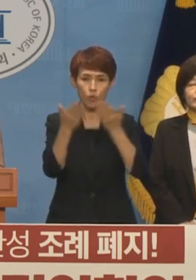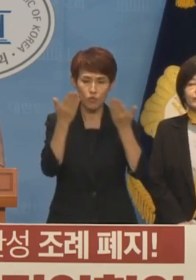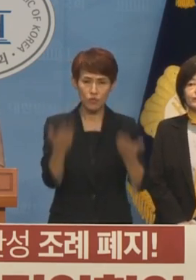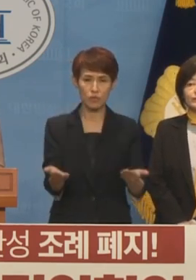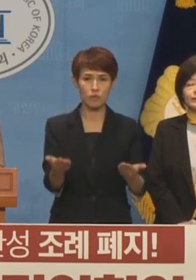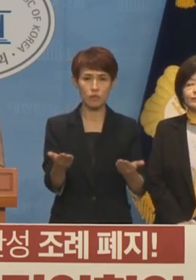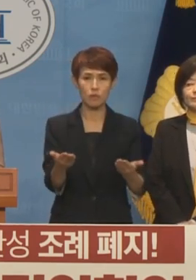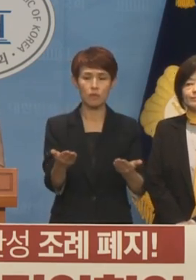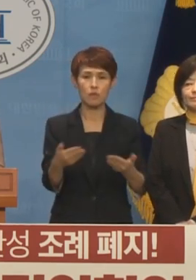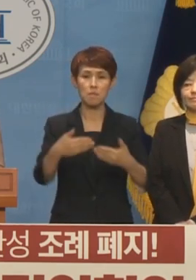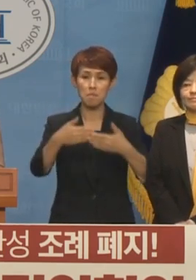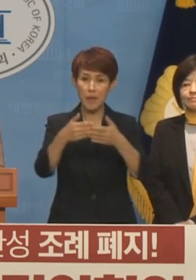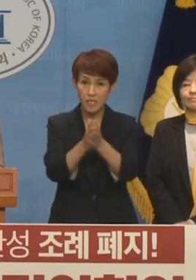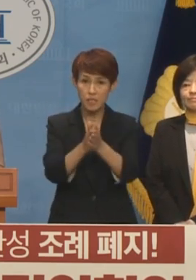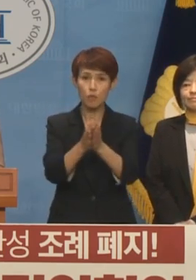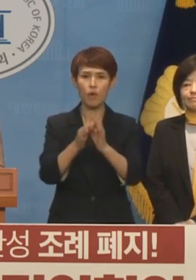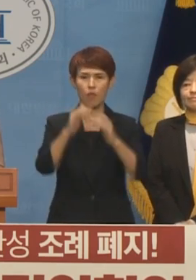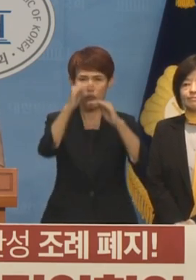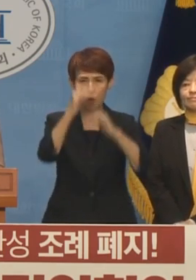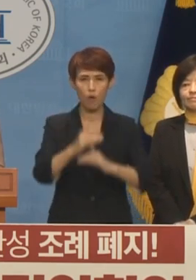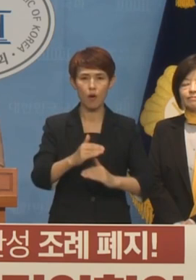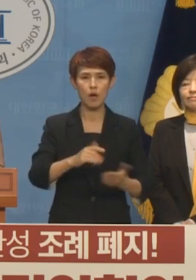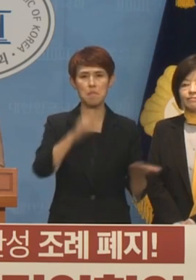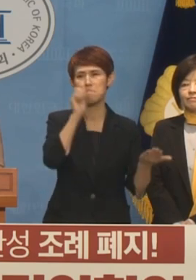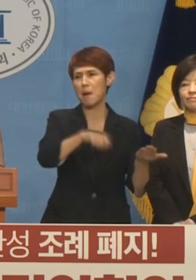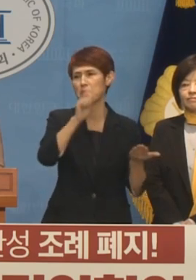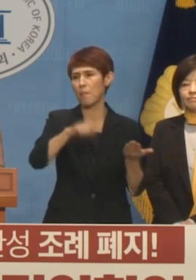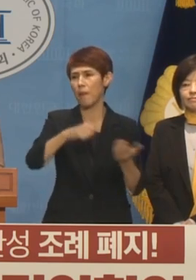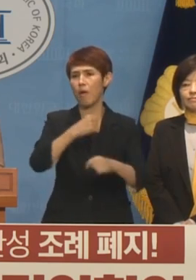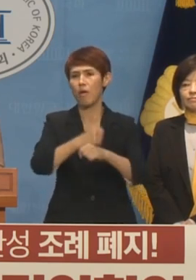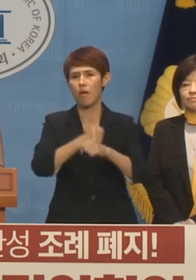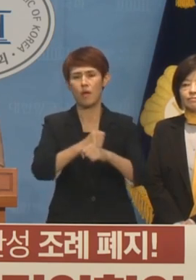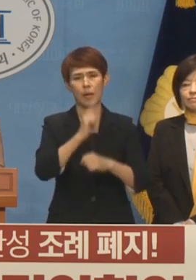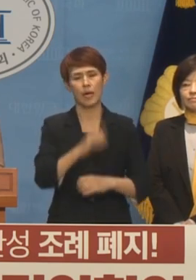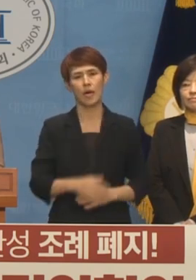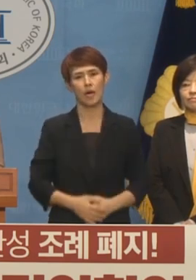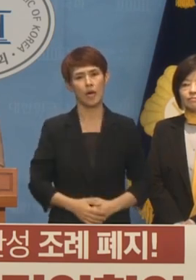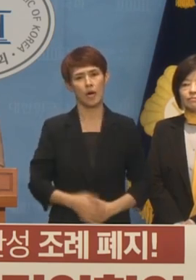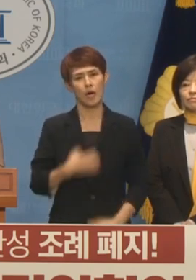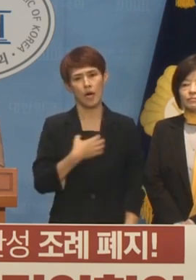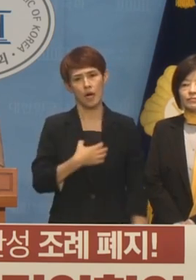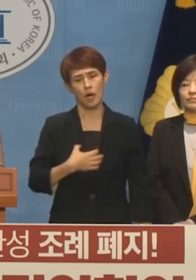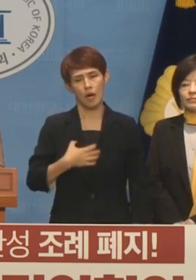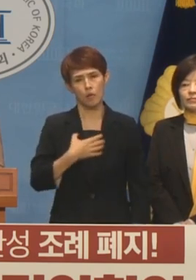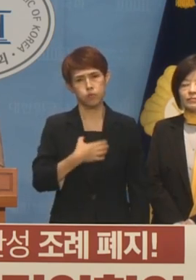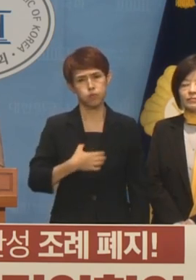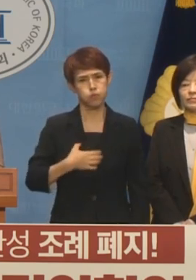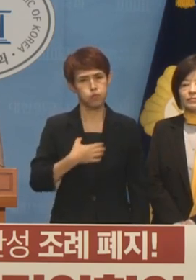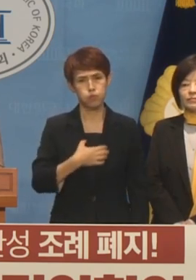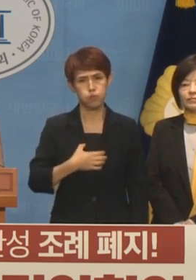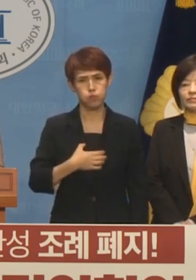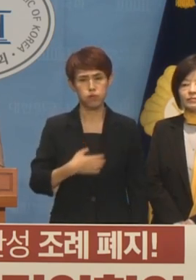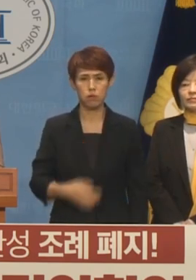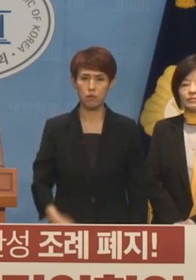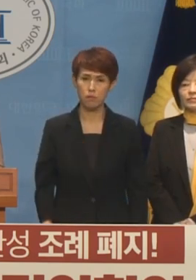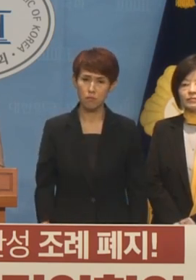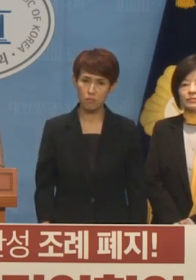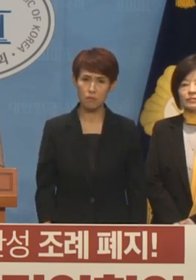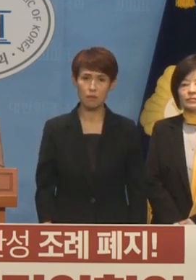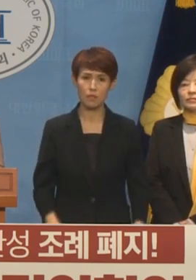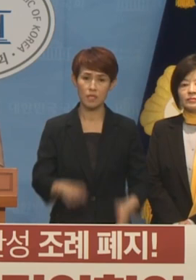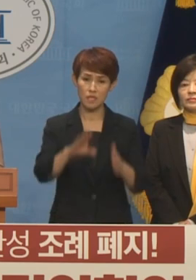조례안 등 이런 부분들이 지금 단독 처리를 앞두고 있는 이런 상황이라서 정말 굉장히 우려가 됩니다. 그래서 이런 시대적